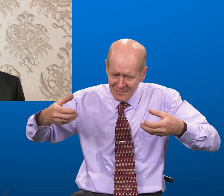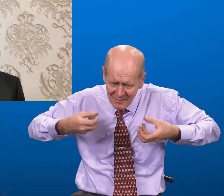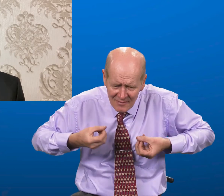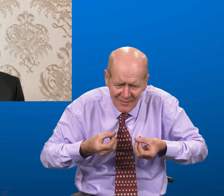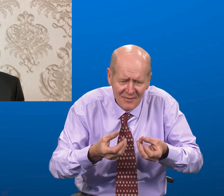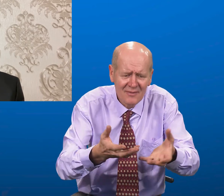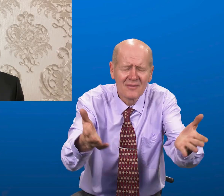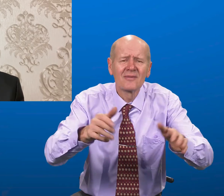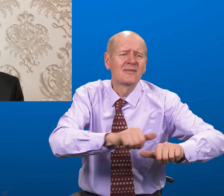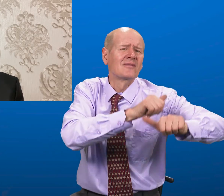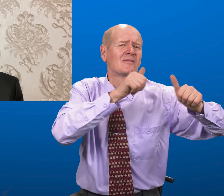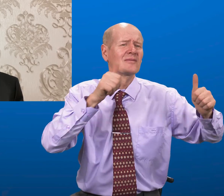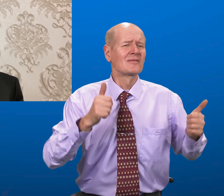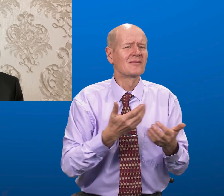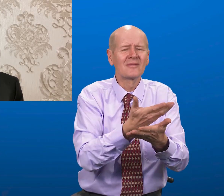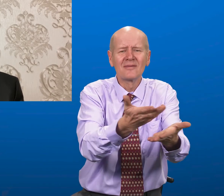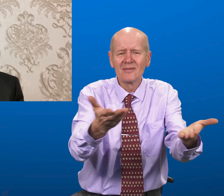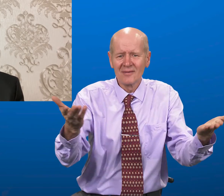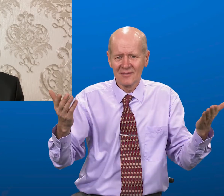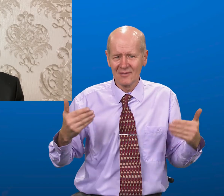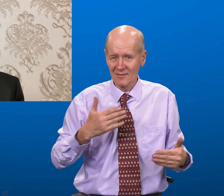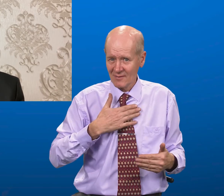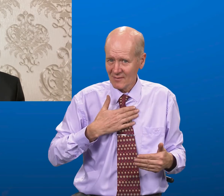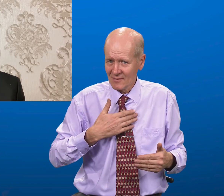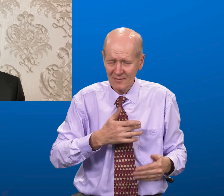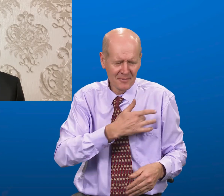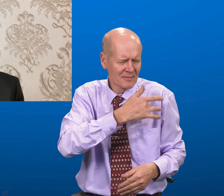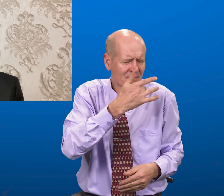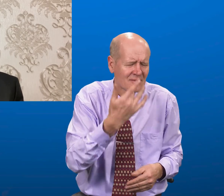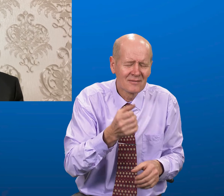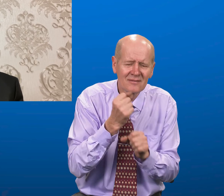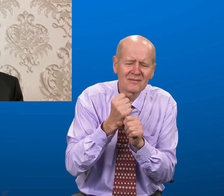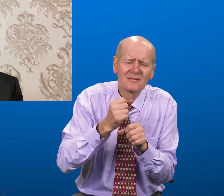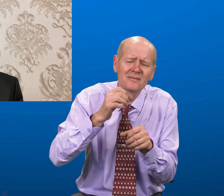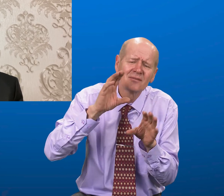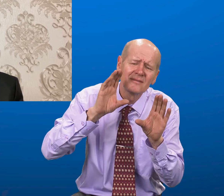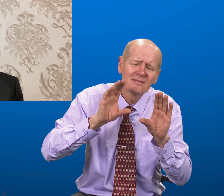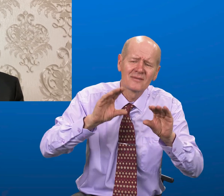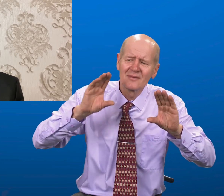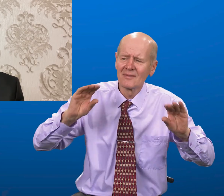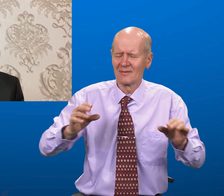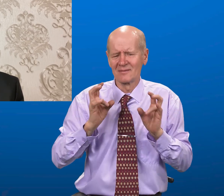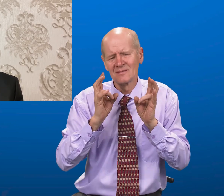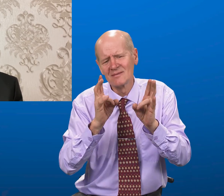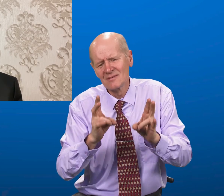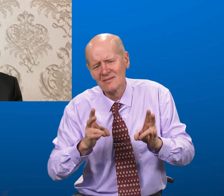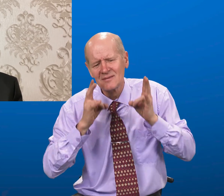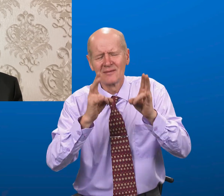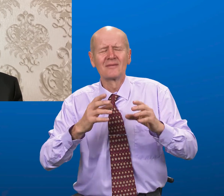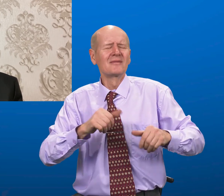любовь к нам и который нас, ожесточенных, делает